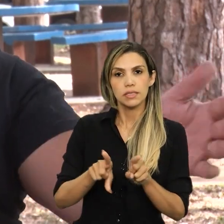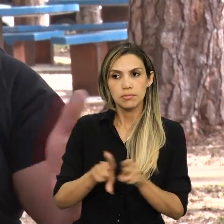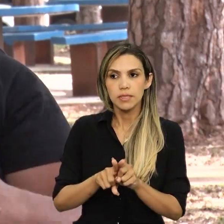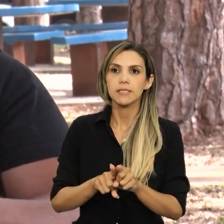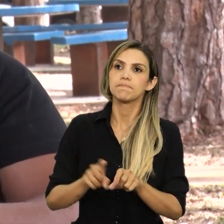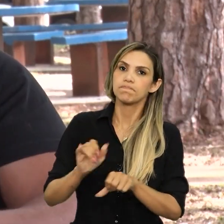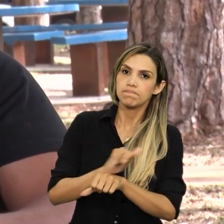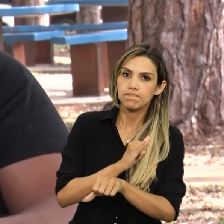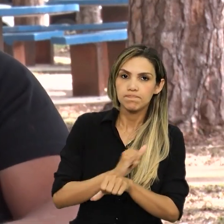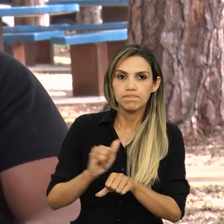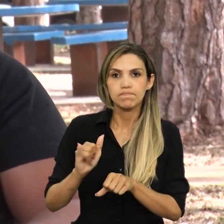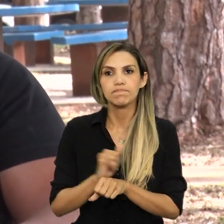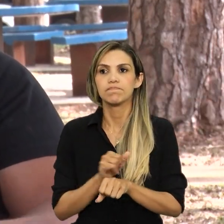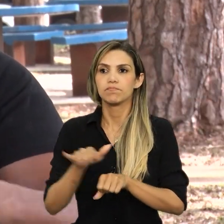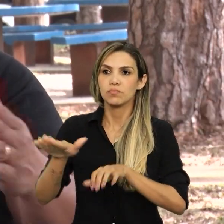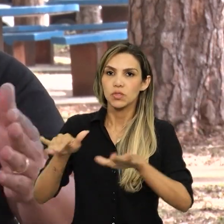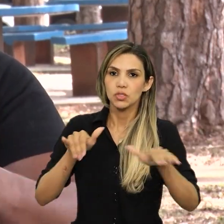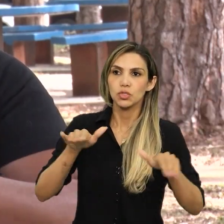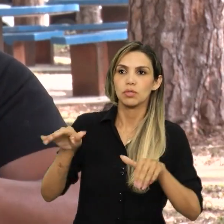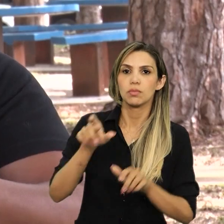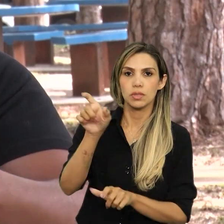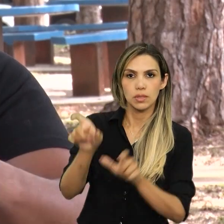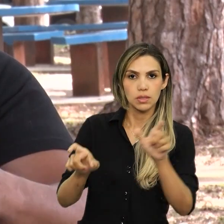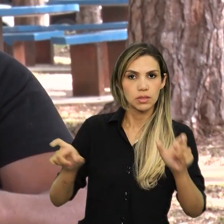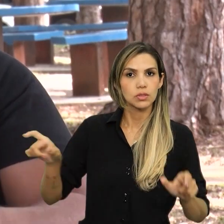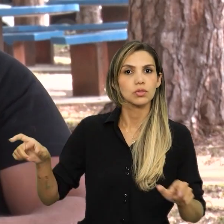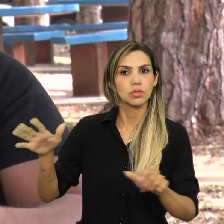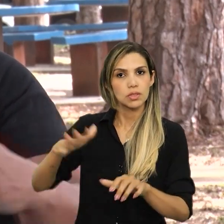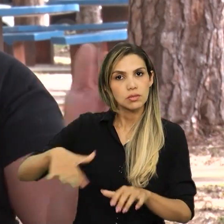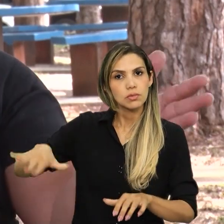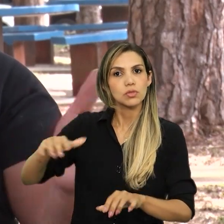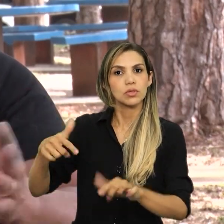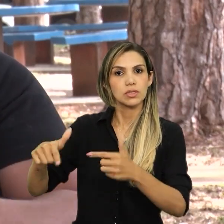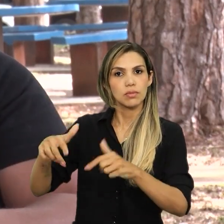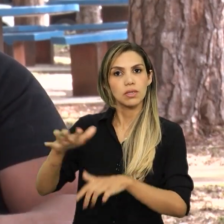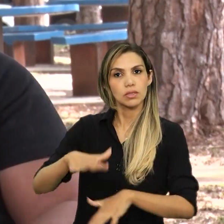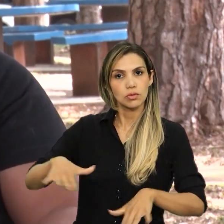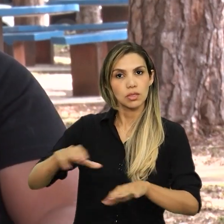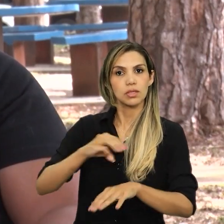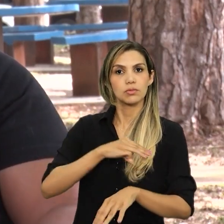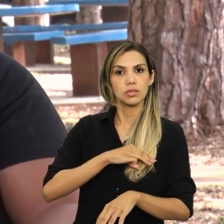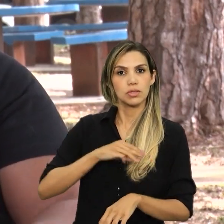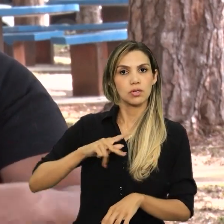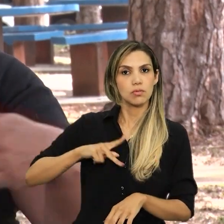chamando esses juristas, esses trabalhadores do